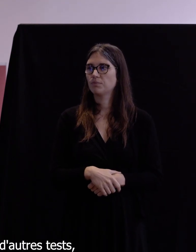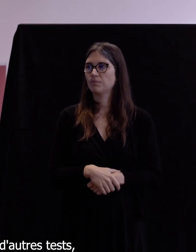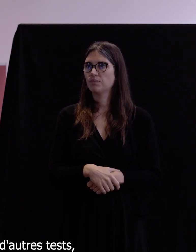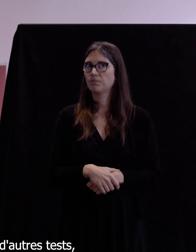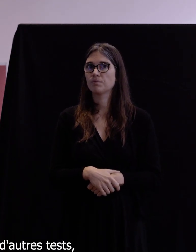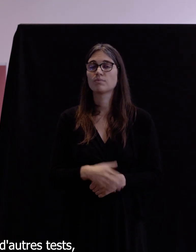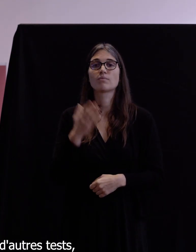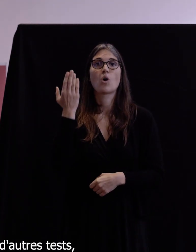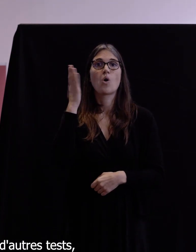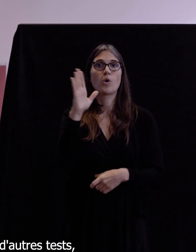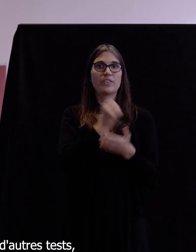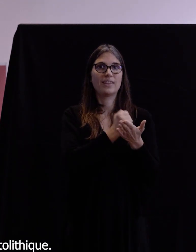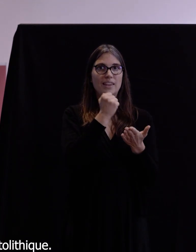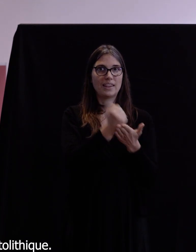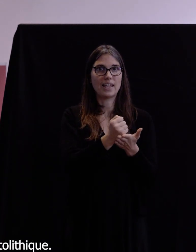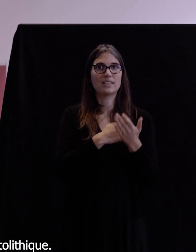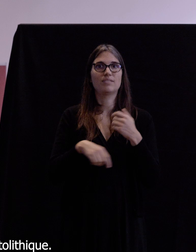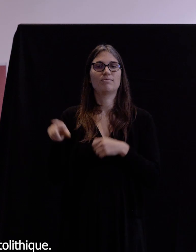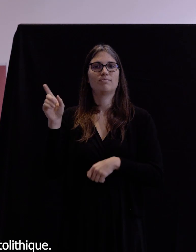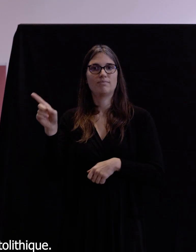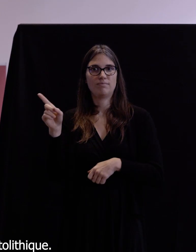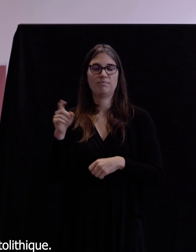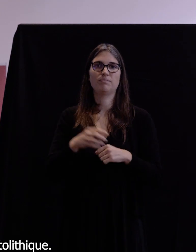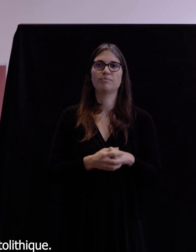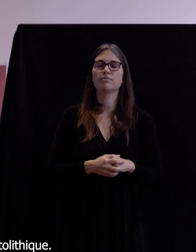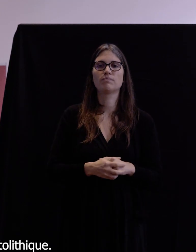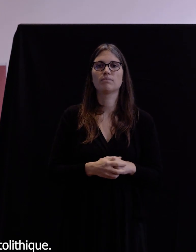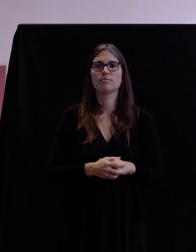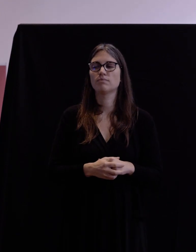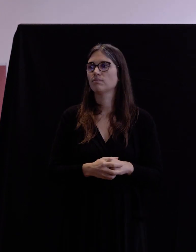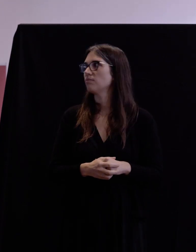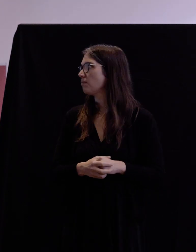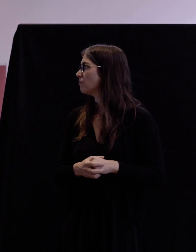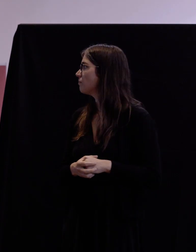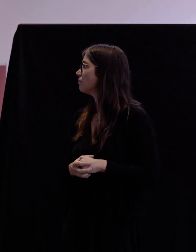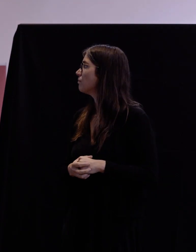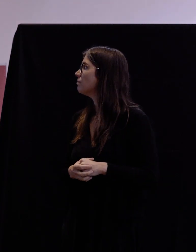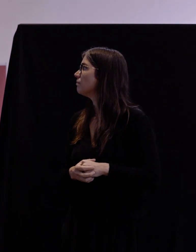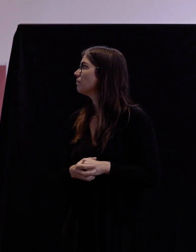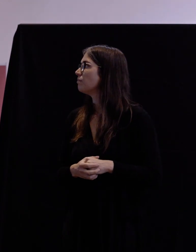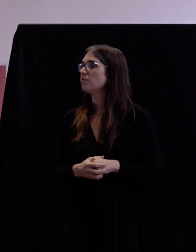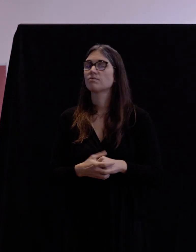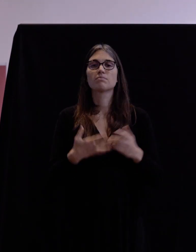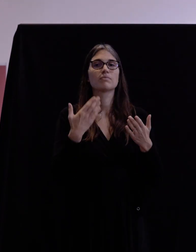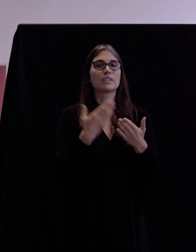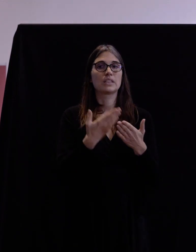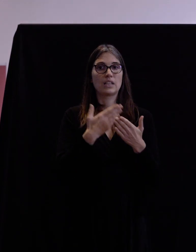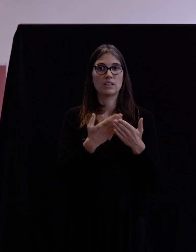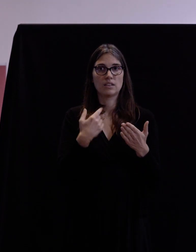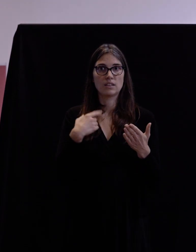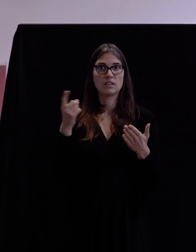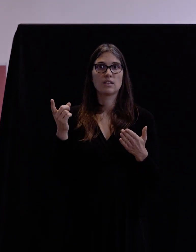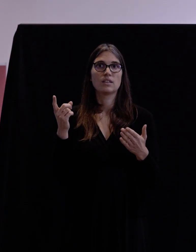Alors après, on a d'autres tests. Ça permet de tester la fonction autolytique. La fonction autolytique, c'est donc l'autre contingent